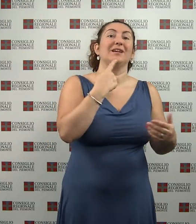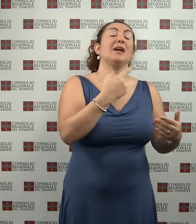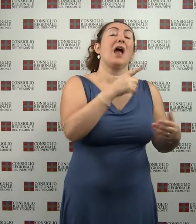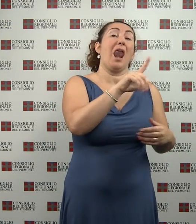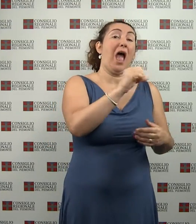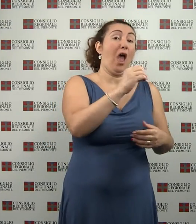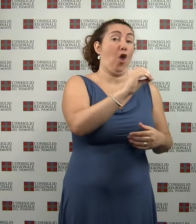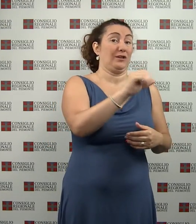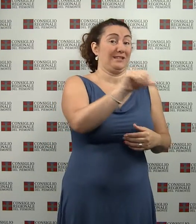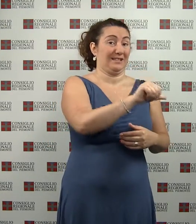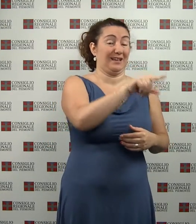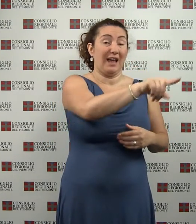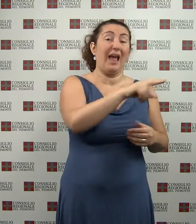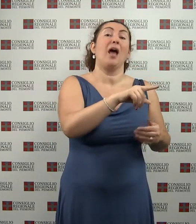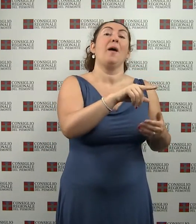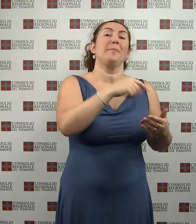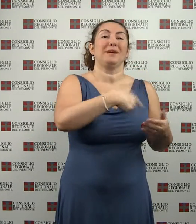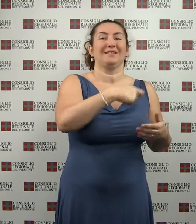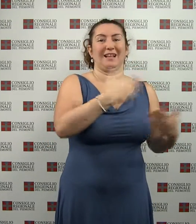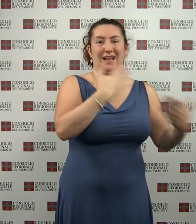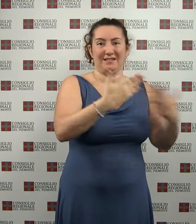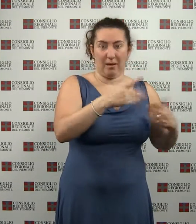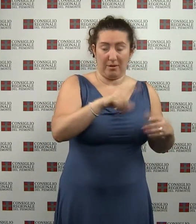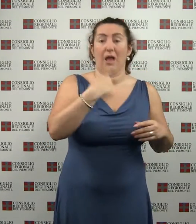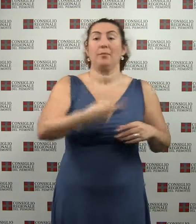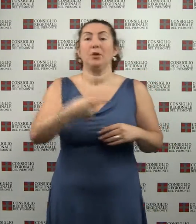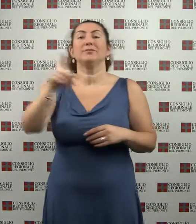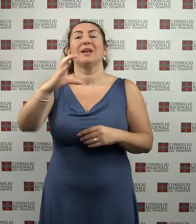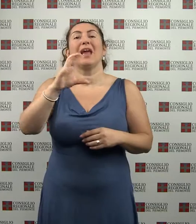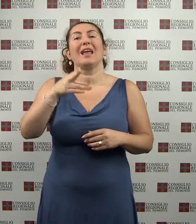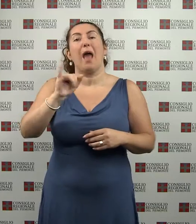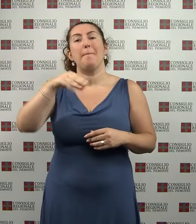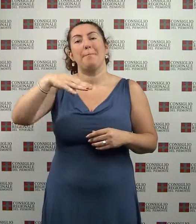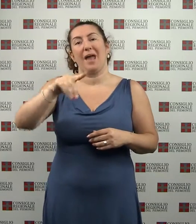Mauro Laus è seguito l'intervento del presidente della Giunta Sergio Chiamparino, che ha